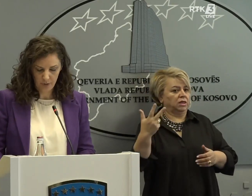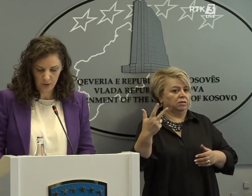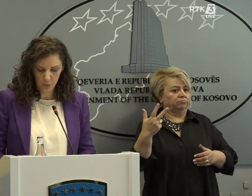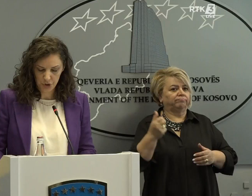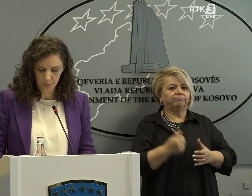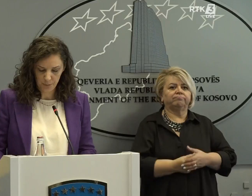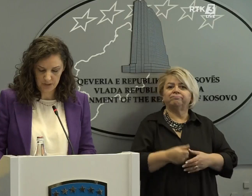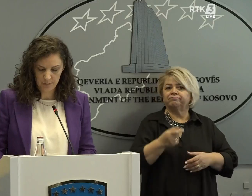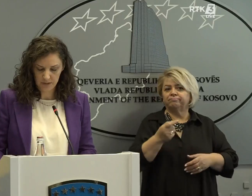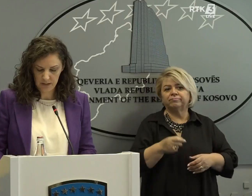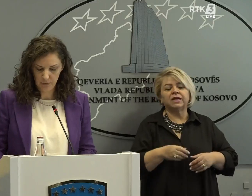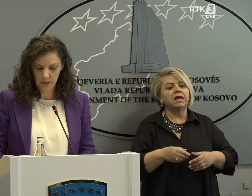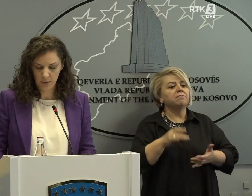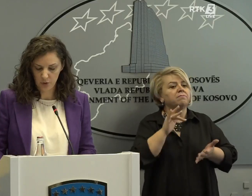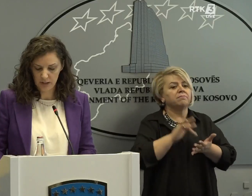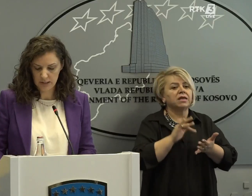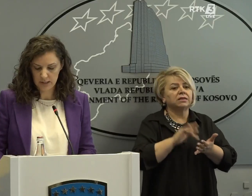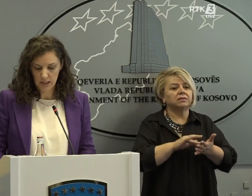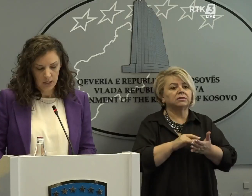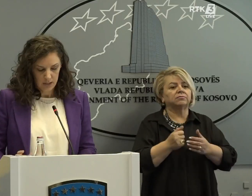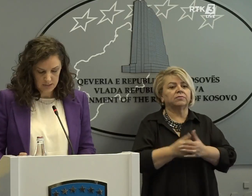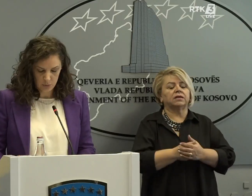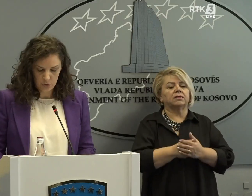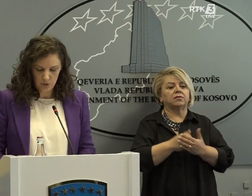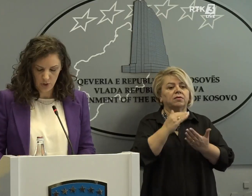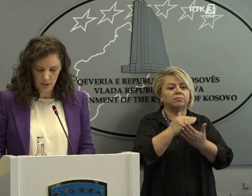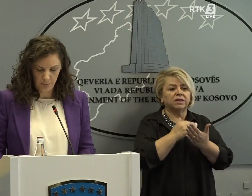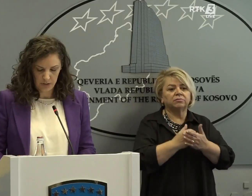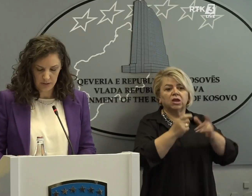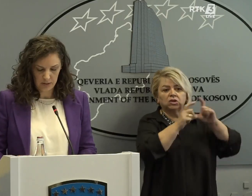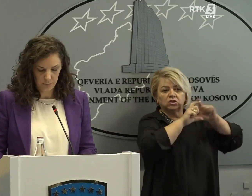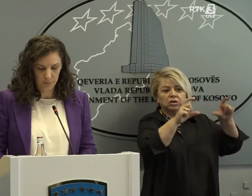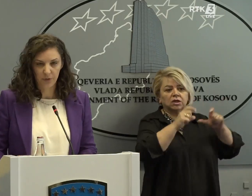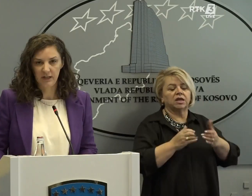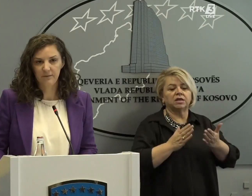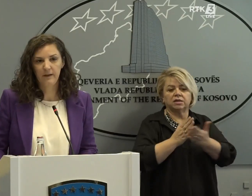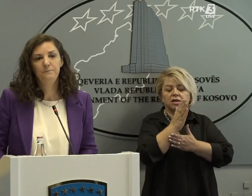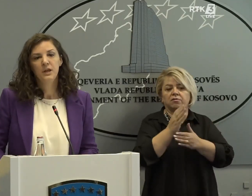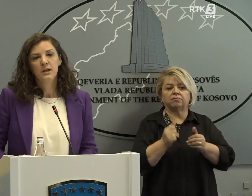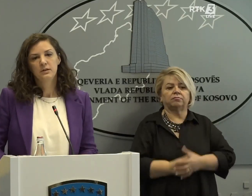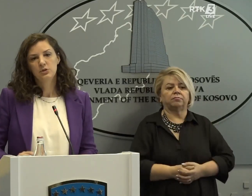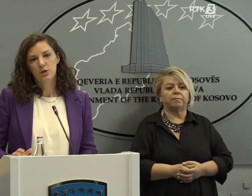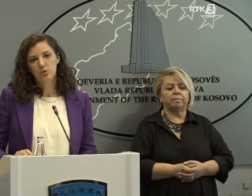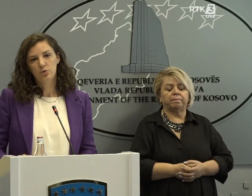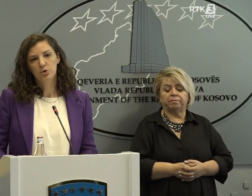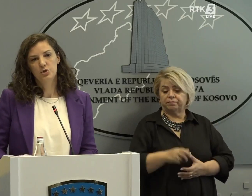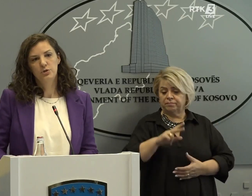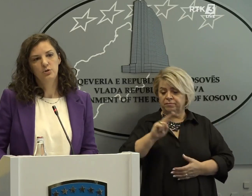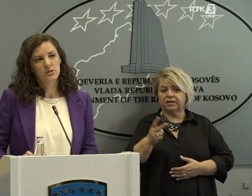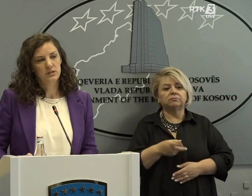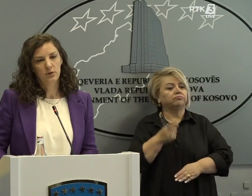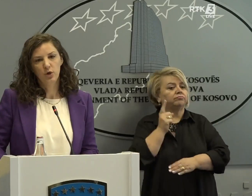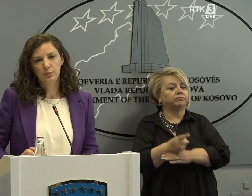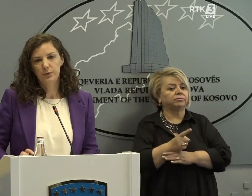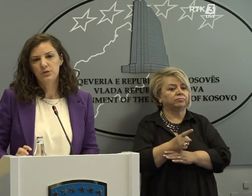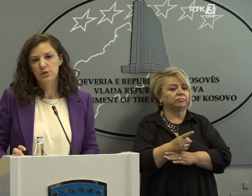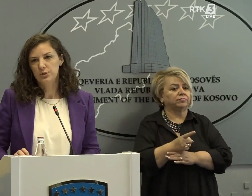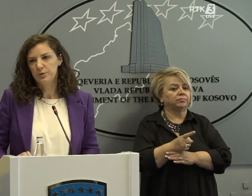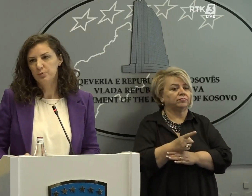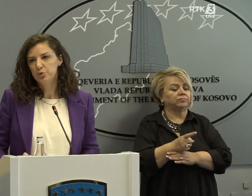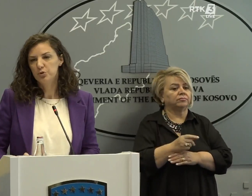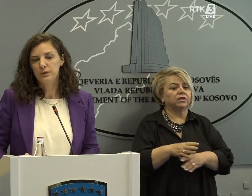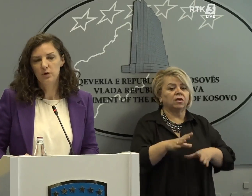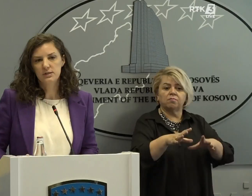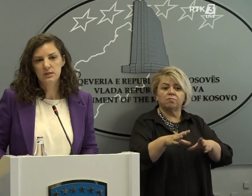pjesërisht parakushtin për zbatimin e kornizës institucionale për integrim të BRE-ve, ndërsa ky kusht do të konsiderohet plotësisht